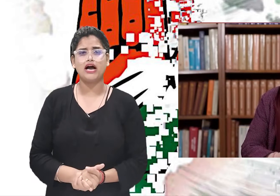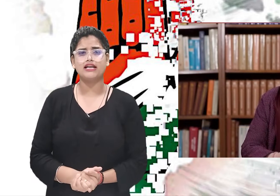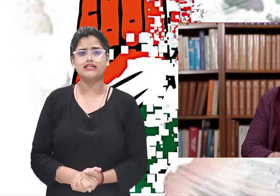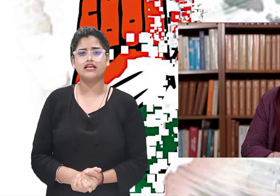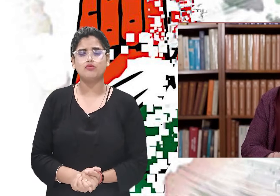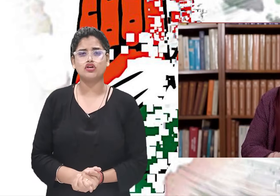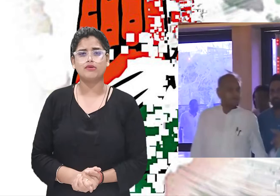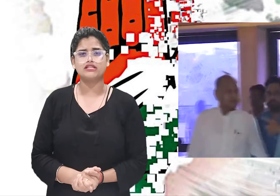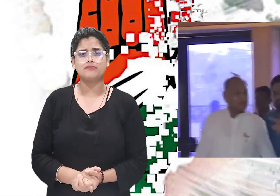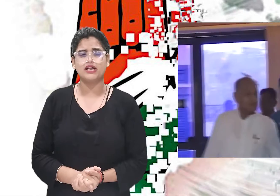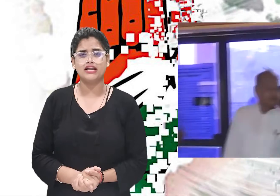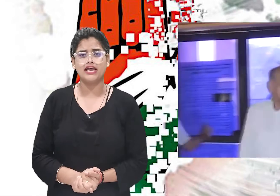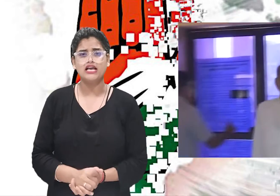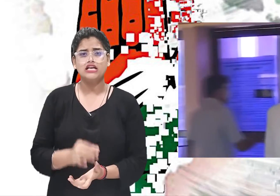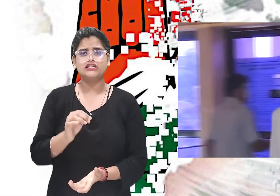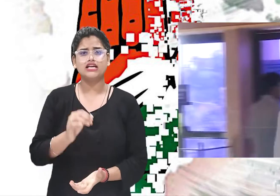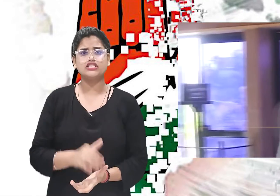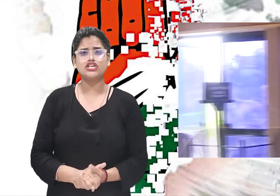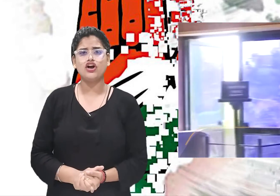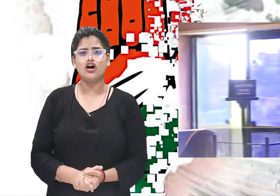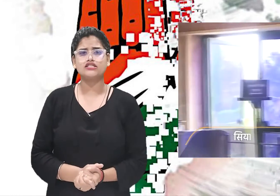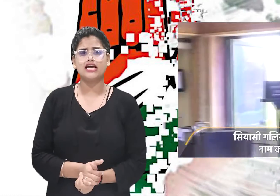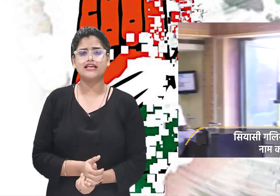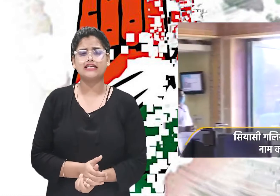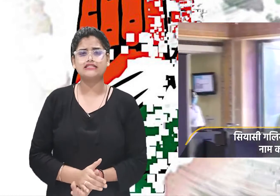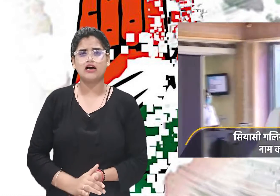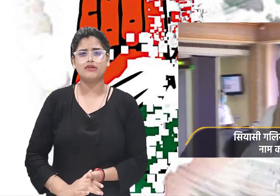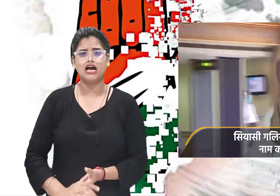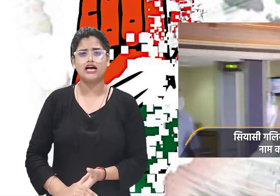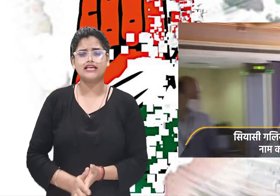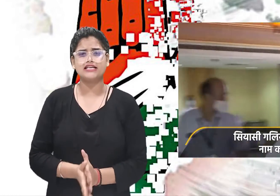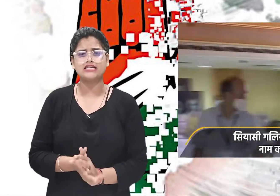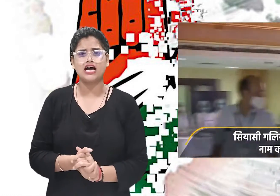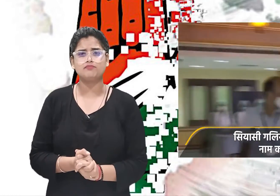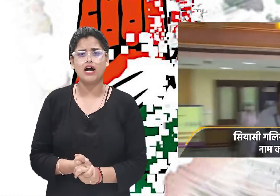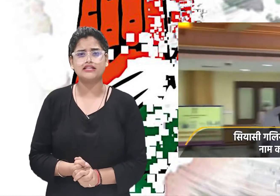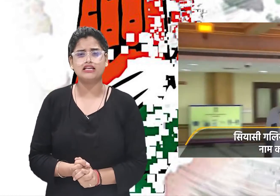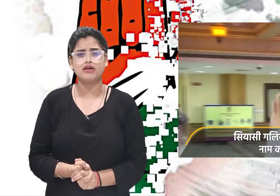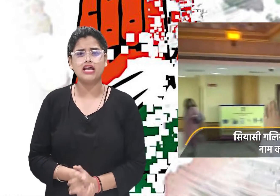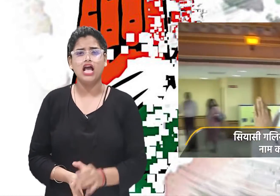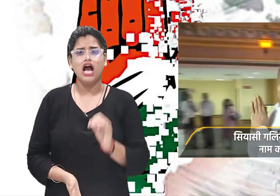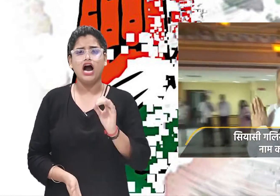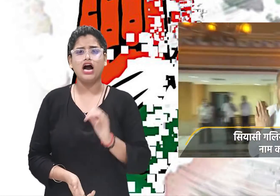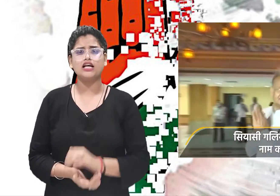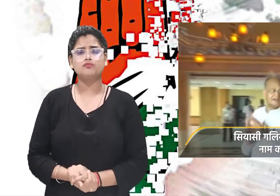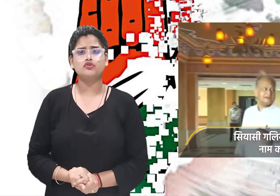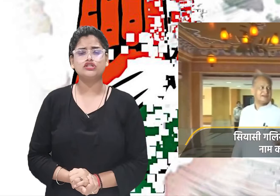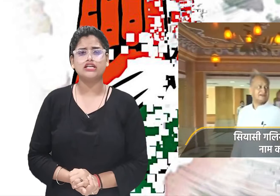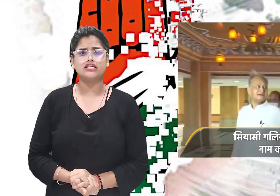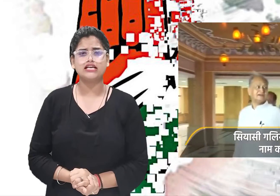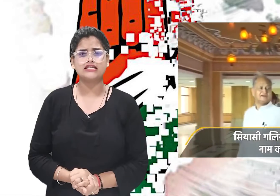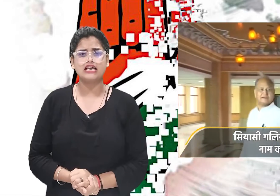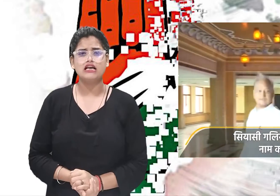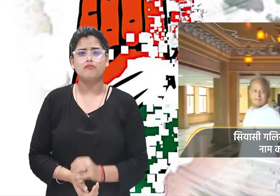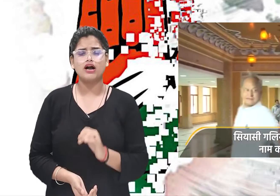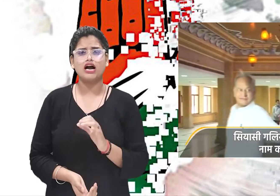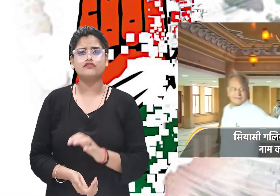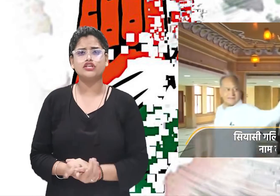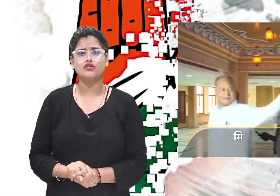पायलट के मुख्यमंत्री बनने या किसी और चेहरे के सामने आने के साथ पार्टी में हालत पुरी तरीके से भगवती